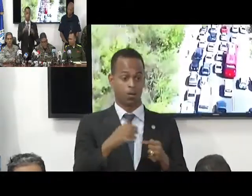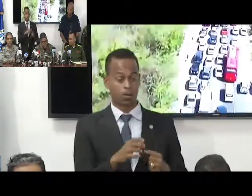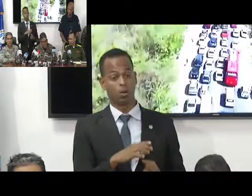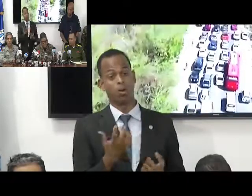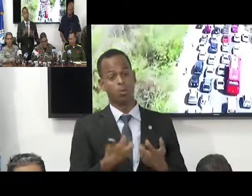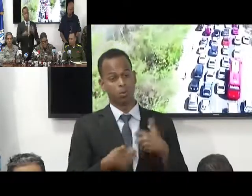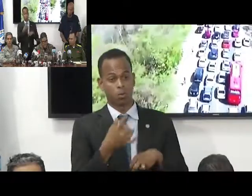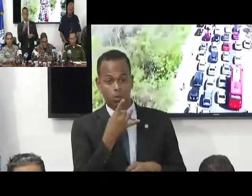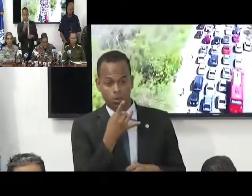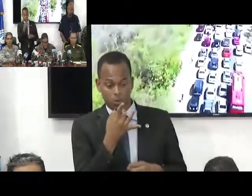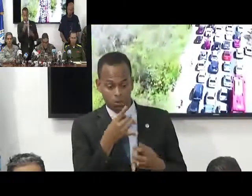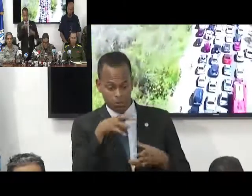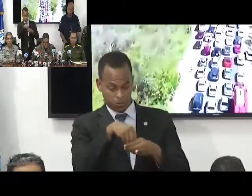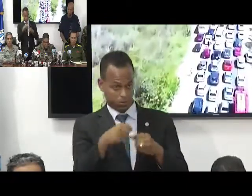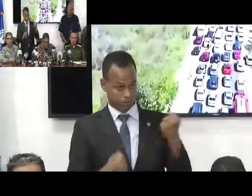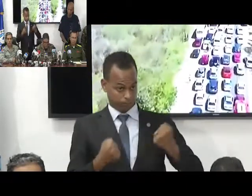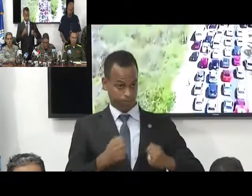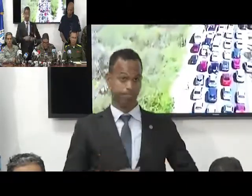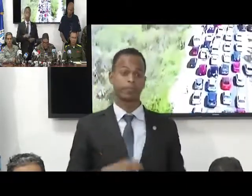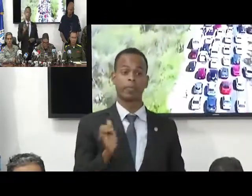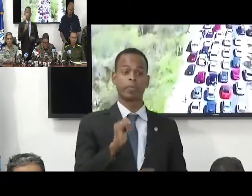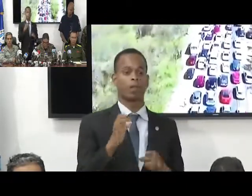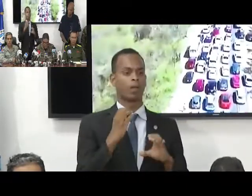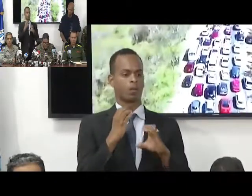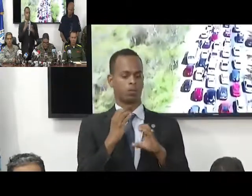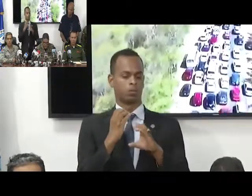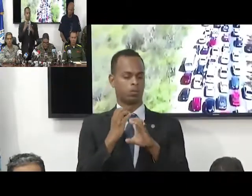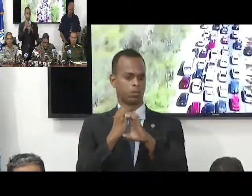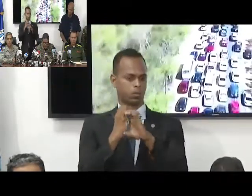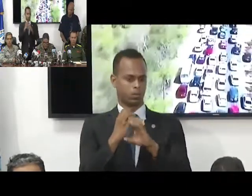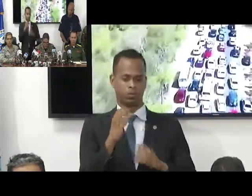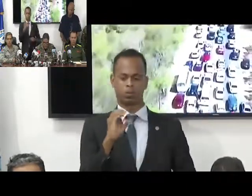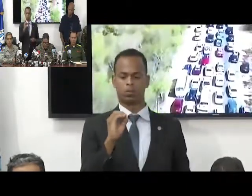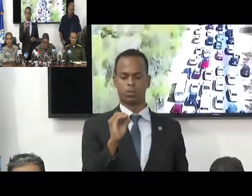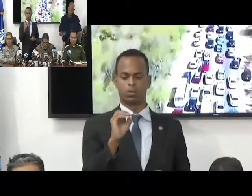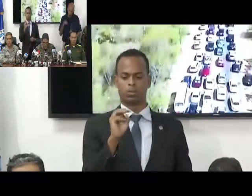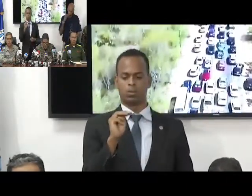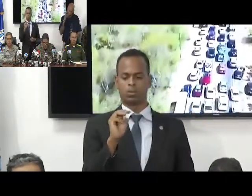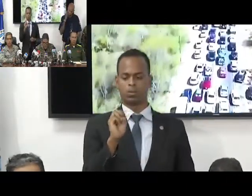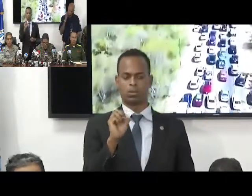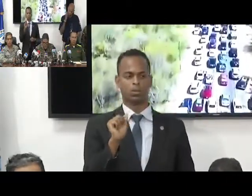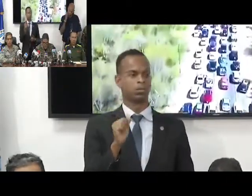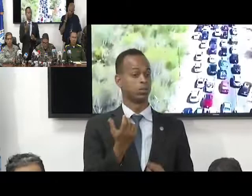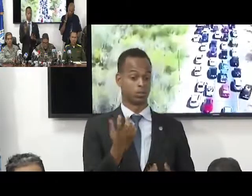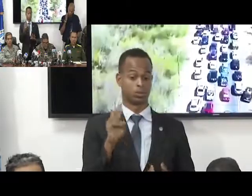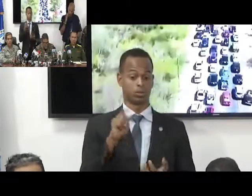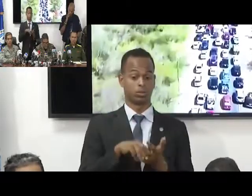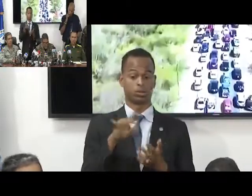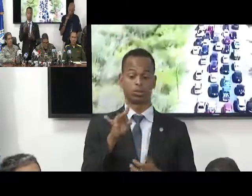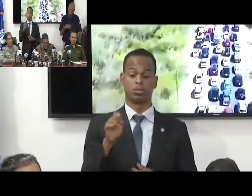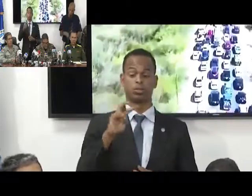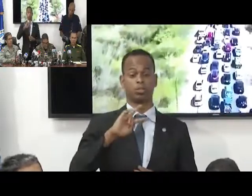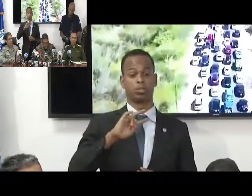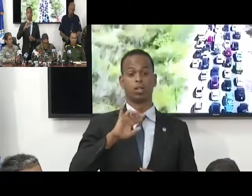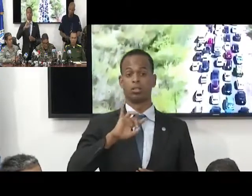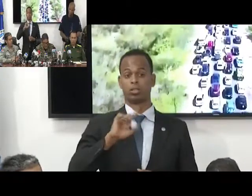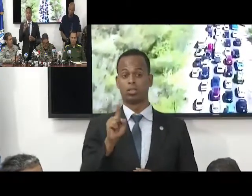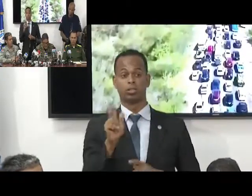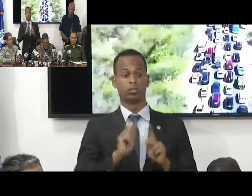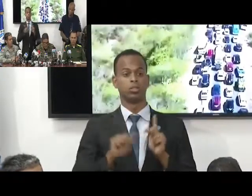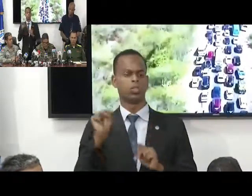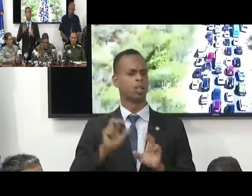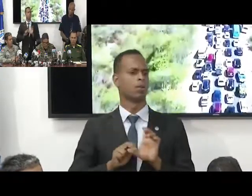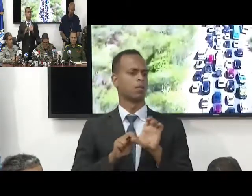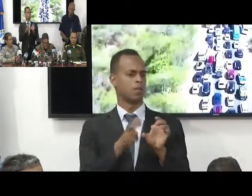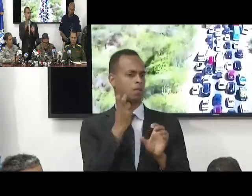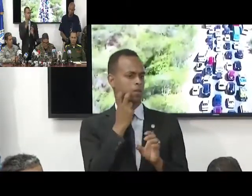eléctricos. La Oficina Metropolitana de Autobuses, ONSA, transportó 2.481 pasajeros de manera gratuita a playas y